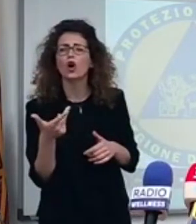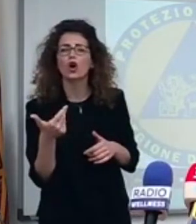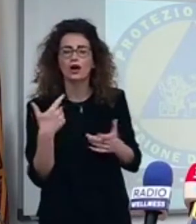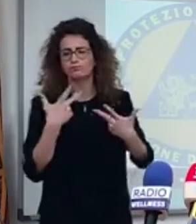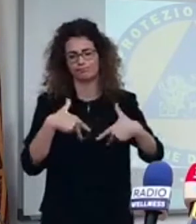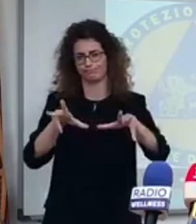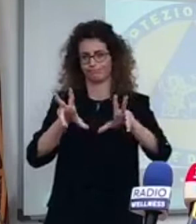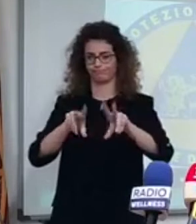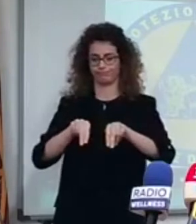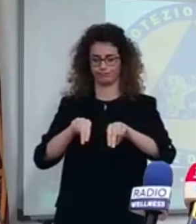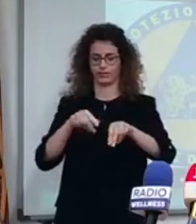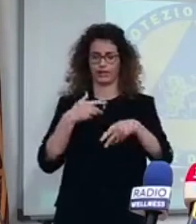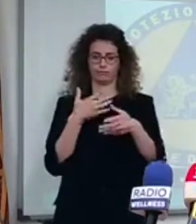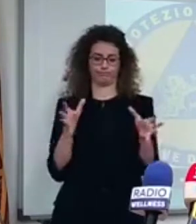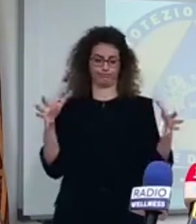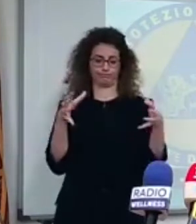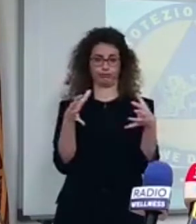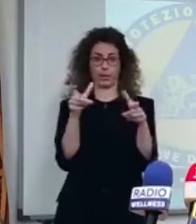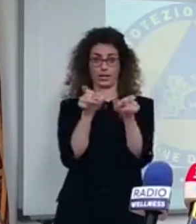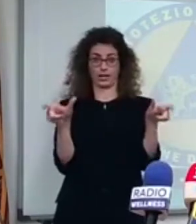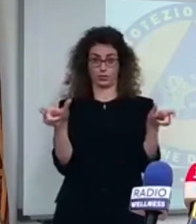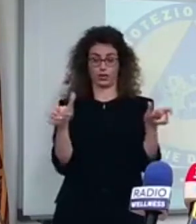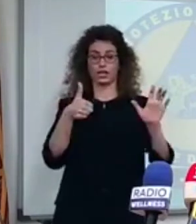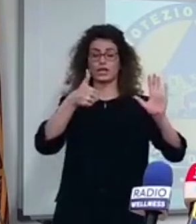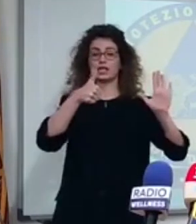Allora, ripeto, la corte, cioè la popolazione, è